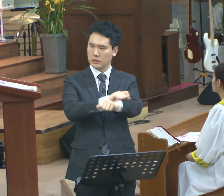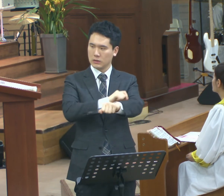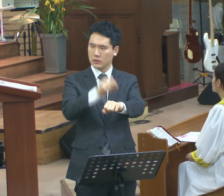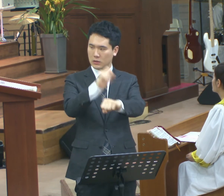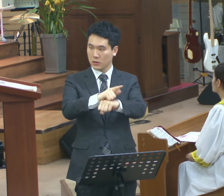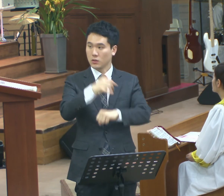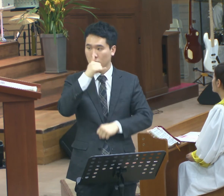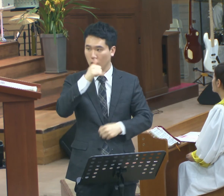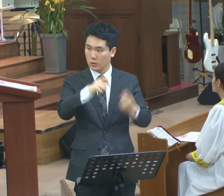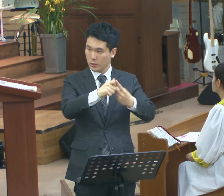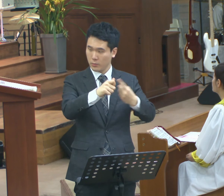거예요.